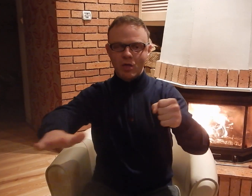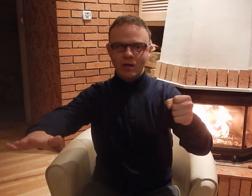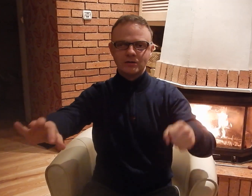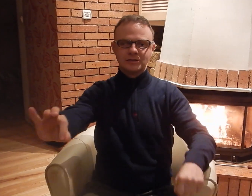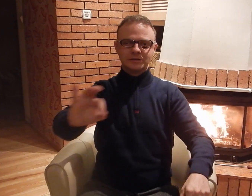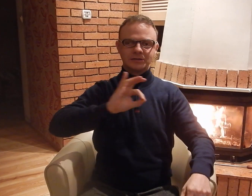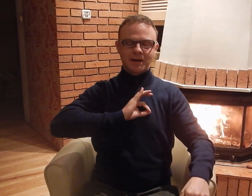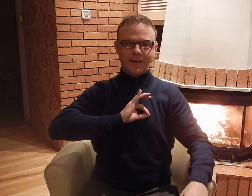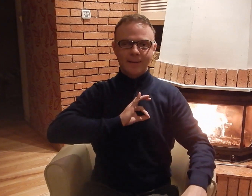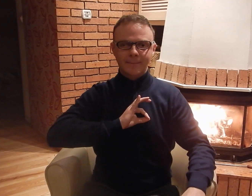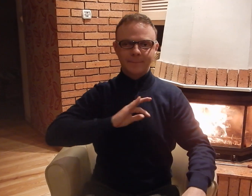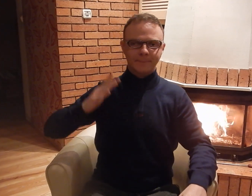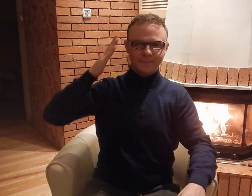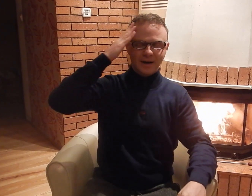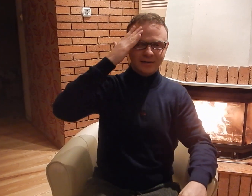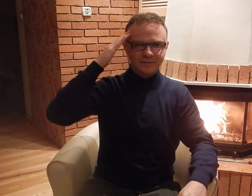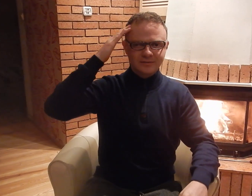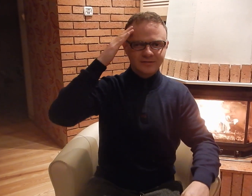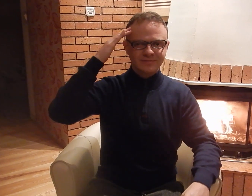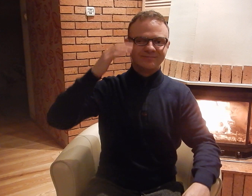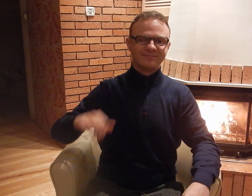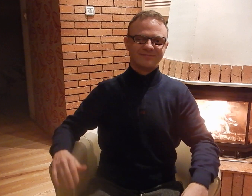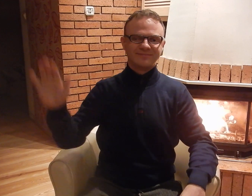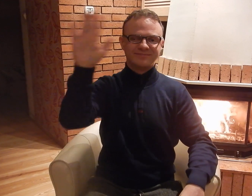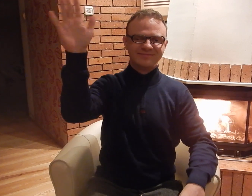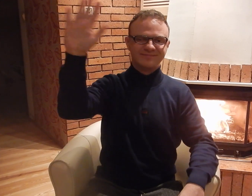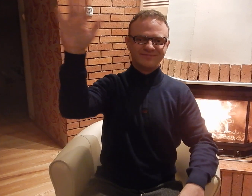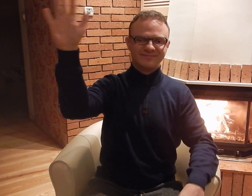mogę zrealizować swoje marzenia.